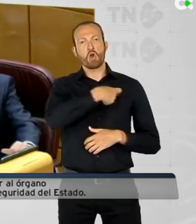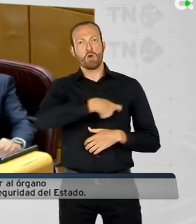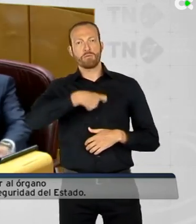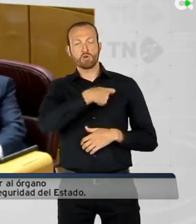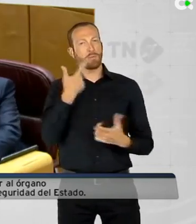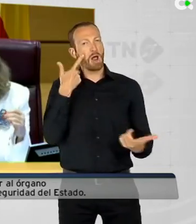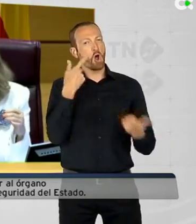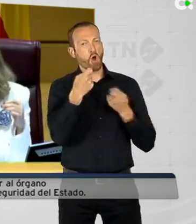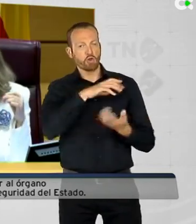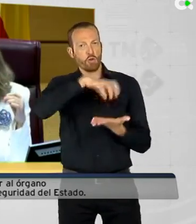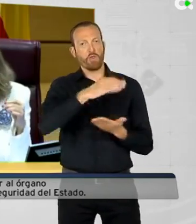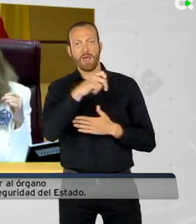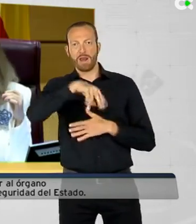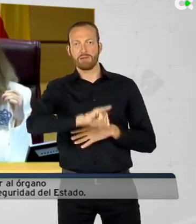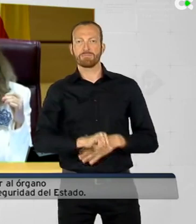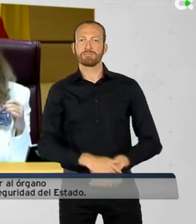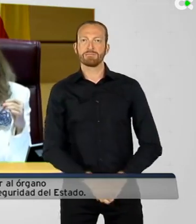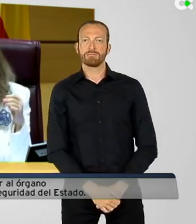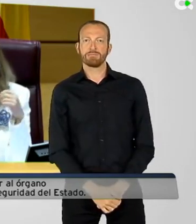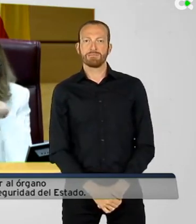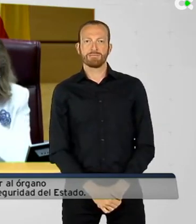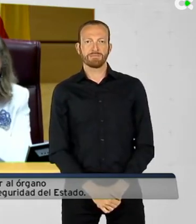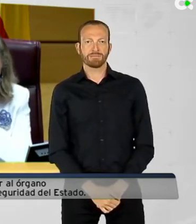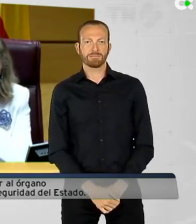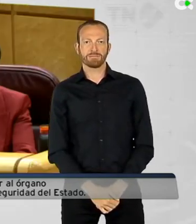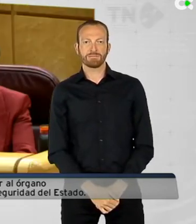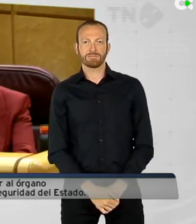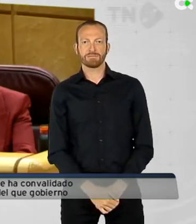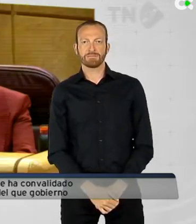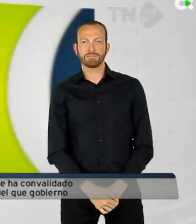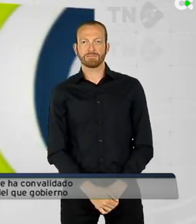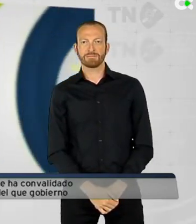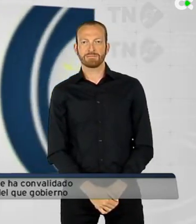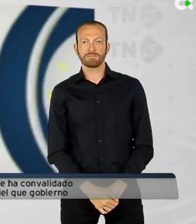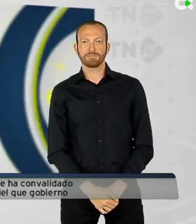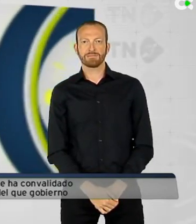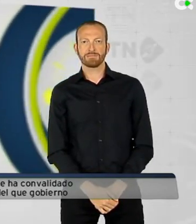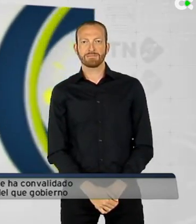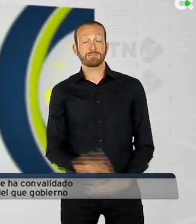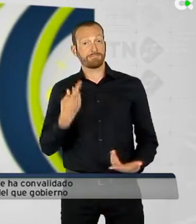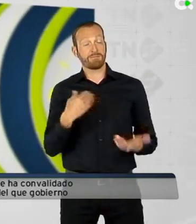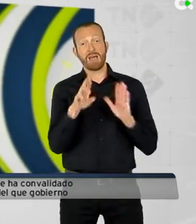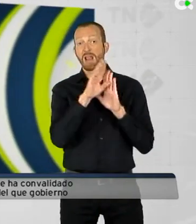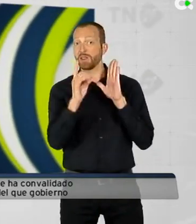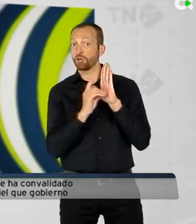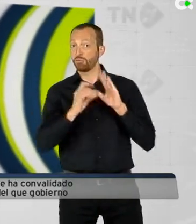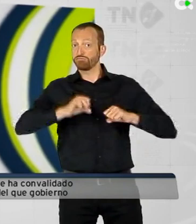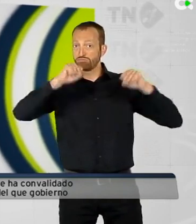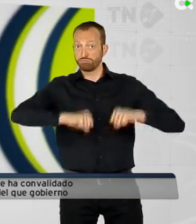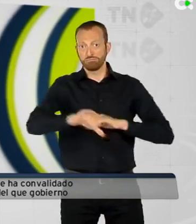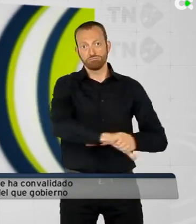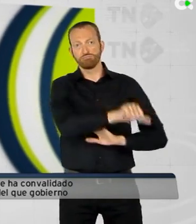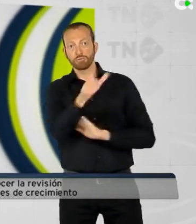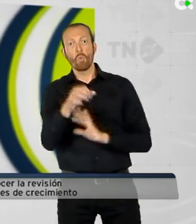que vela por la seguridad del Estado. Tienen un papel fundamental. Ha sido muy crítico. Este decreto se ha convalidado